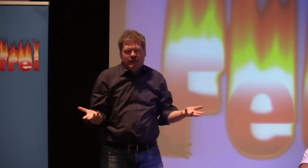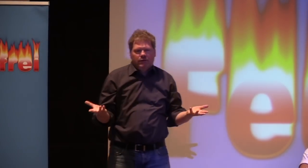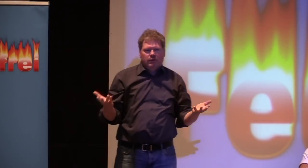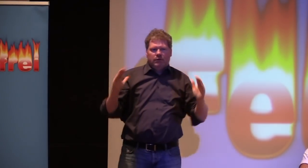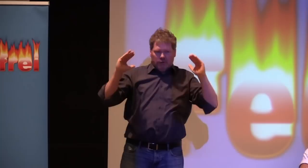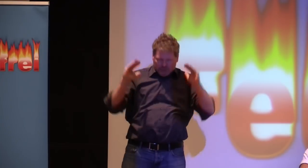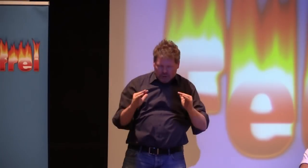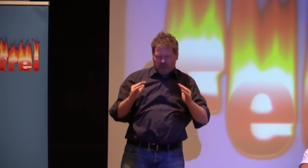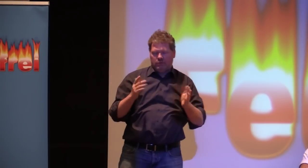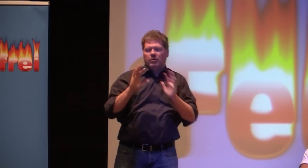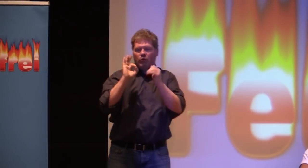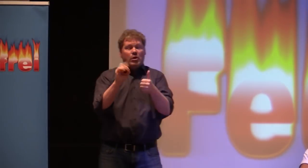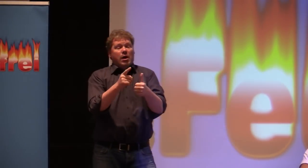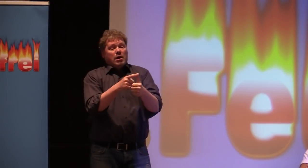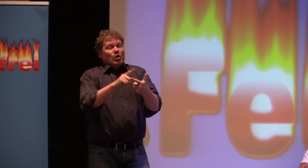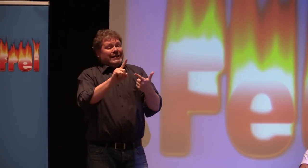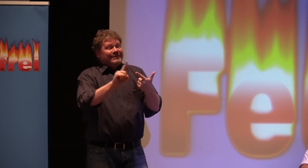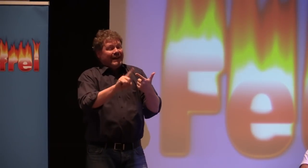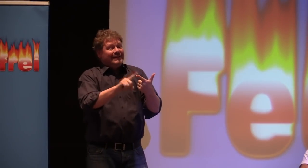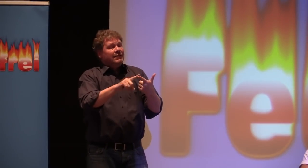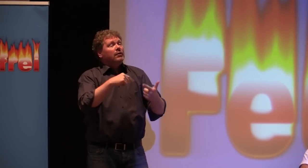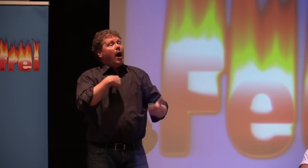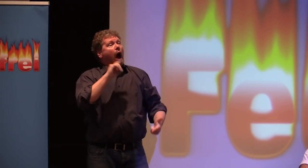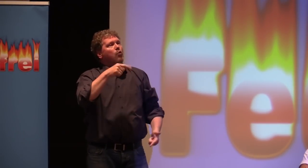Wir sind ja keine Superhelden, die alles schaffen können.